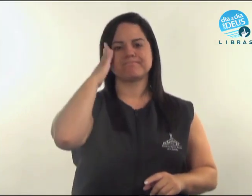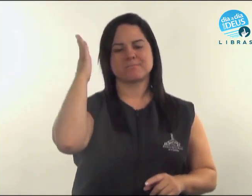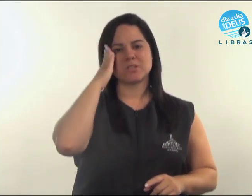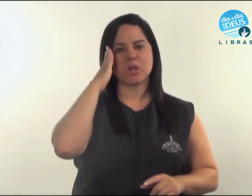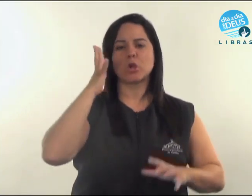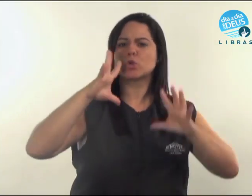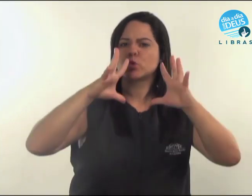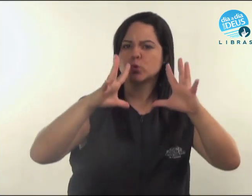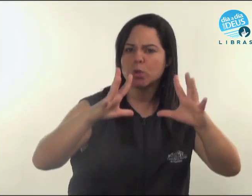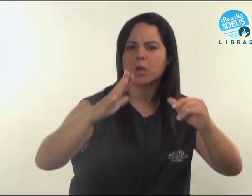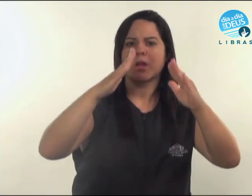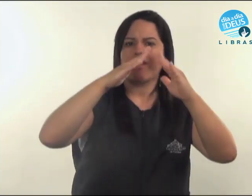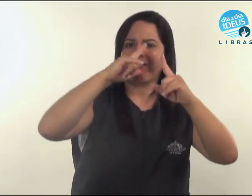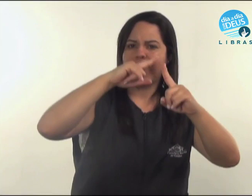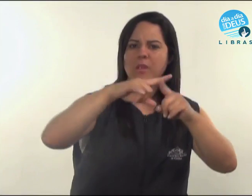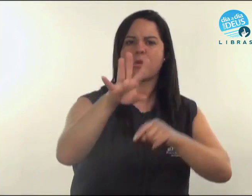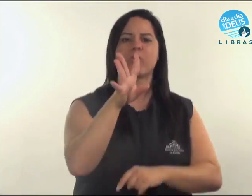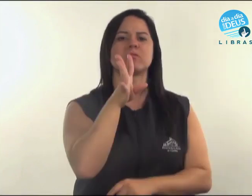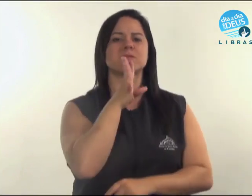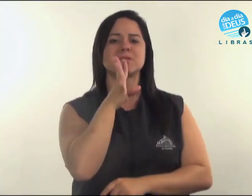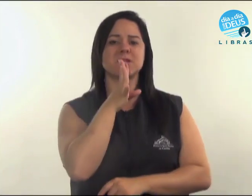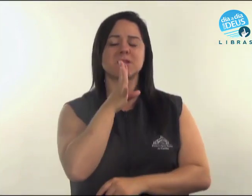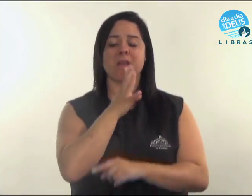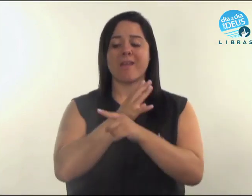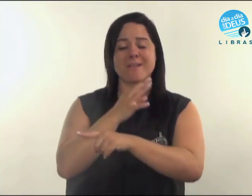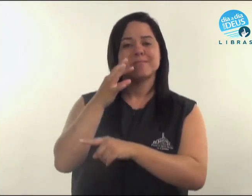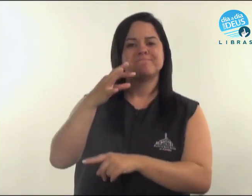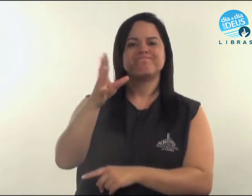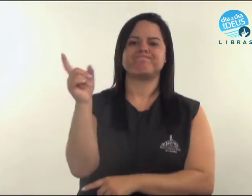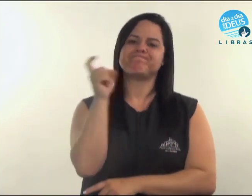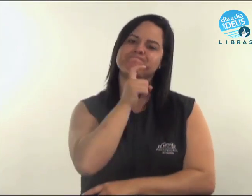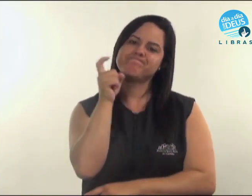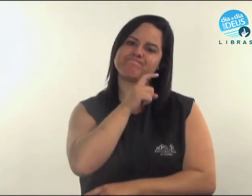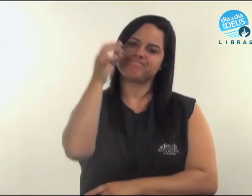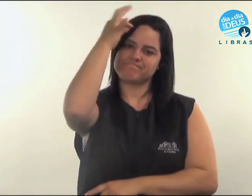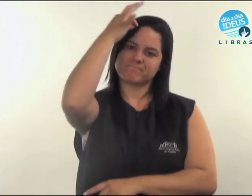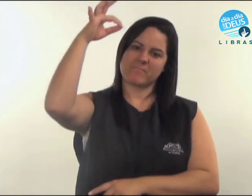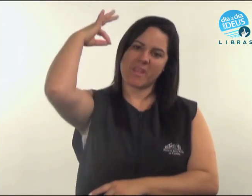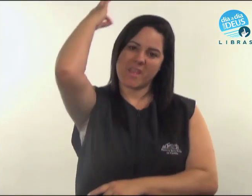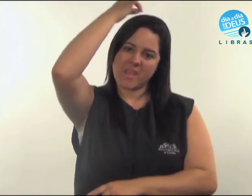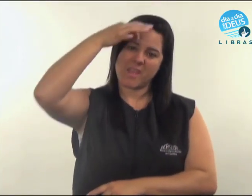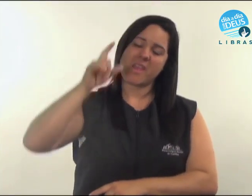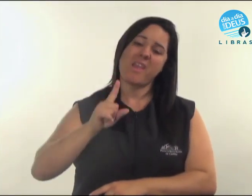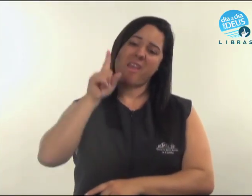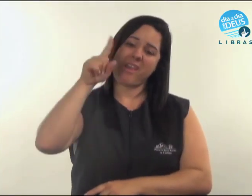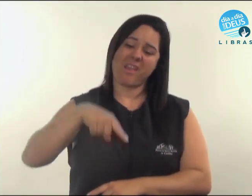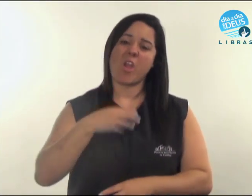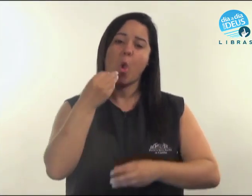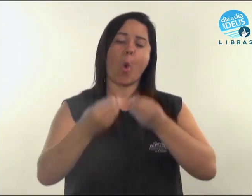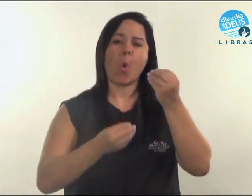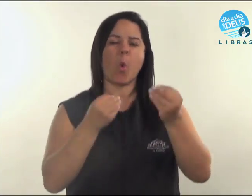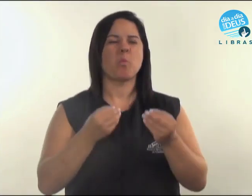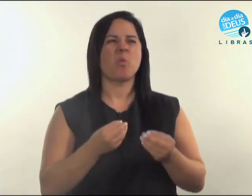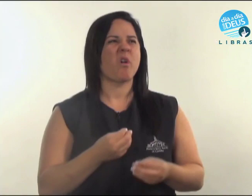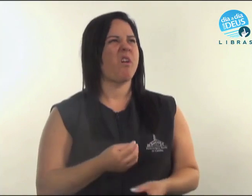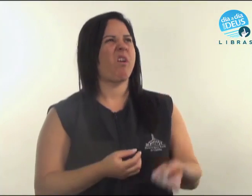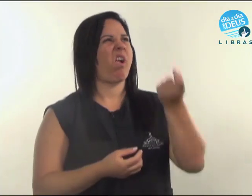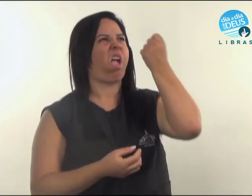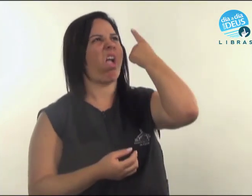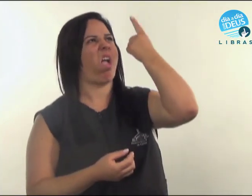a igreja pudesse saber que mentir ao Espírito Santo é profanar a presença santa de Deus no meio